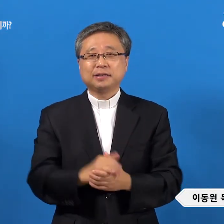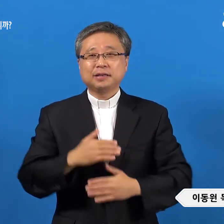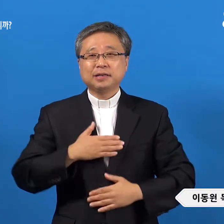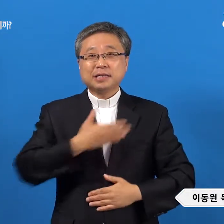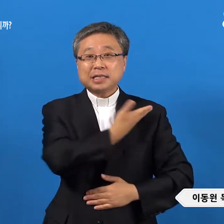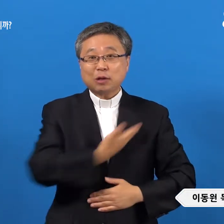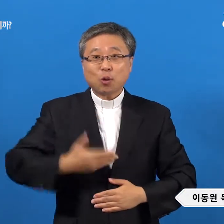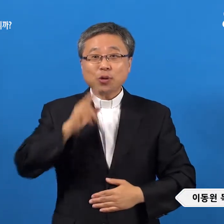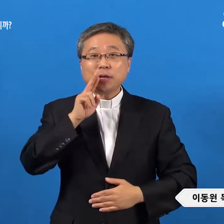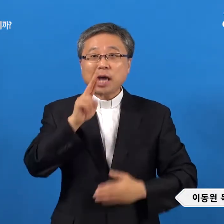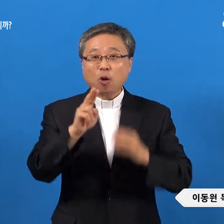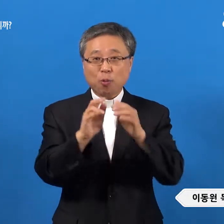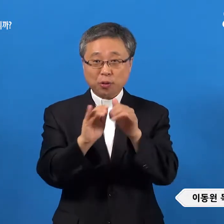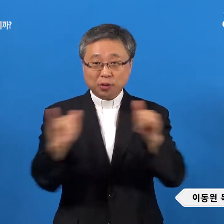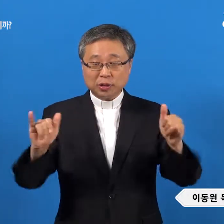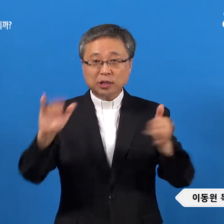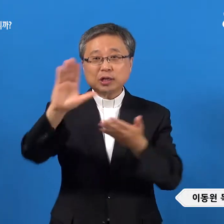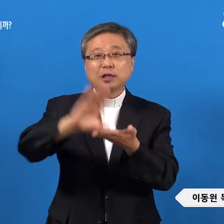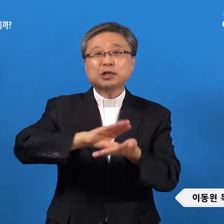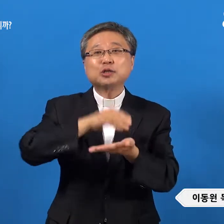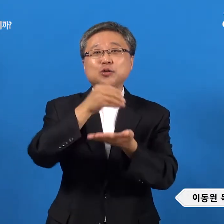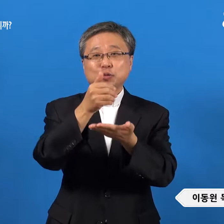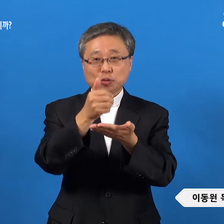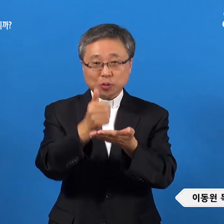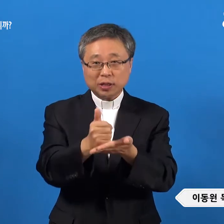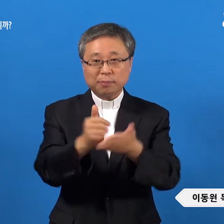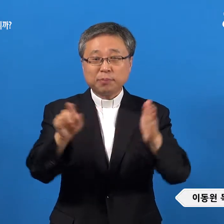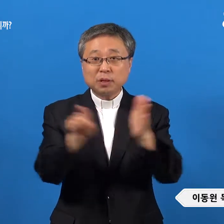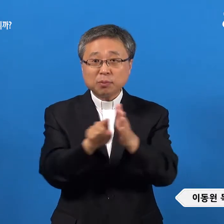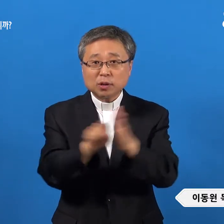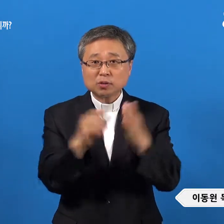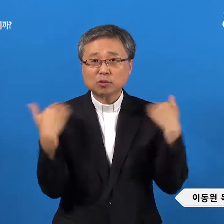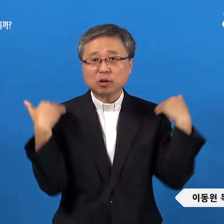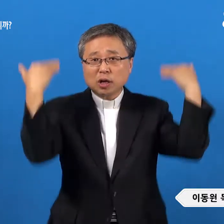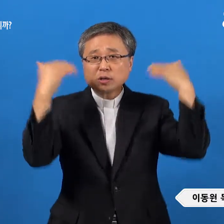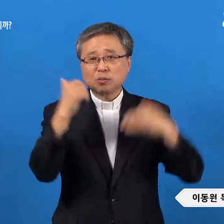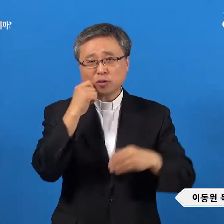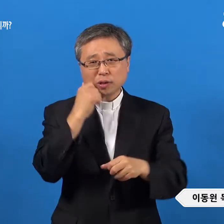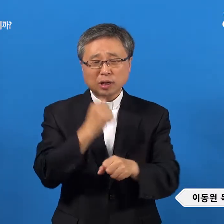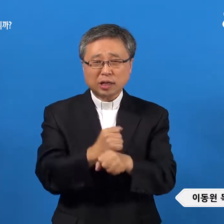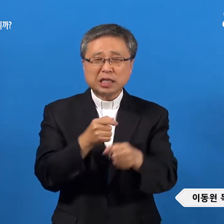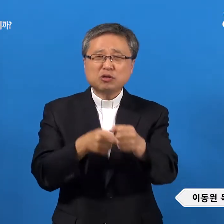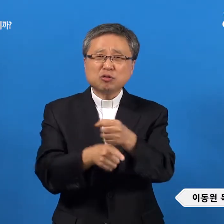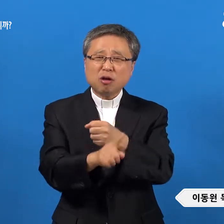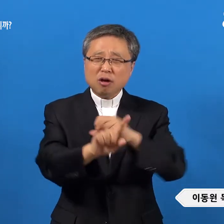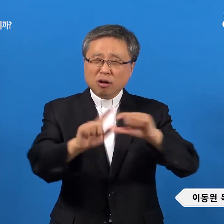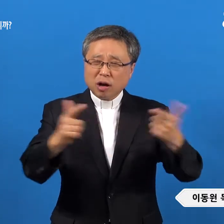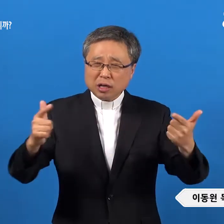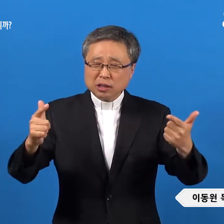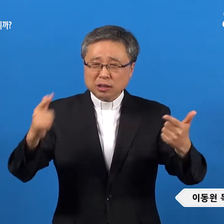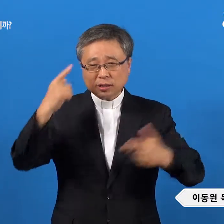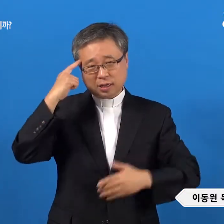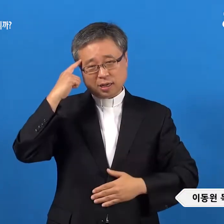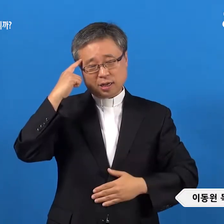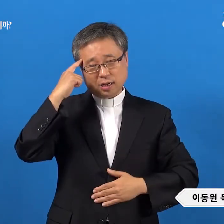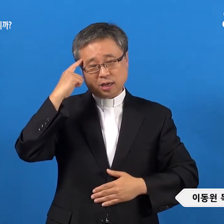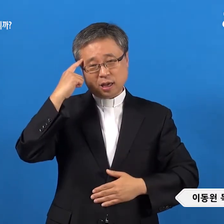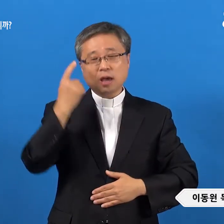사도 야고보는 그리스도인들의 믿음이 성숙하지 못하는 원인을 여러 가지 관점에서 추적해